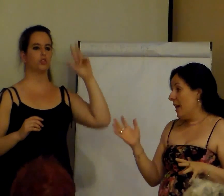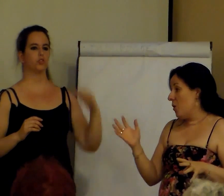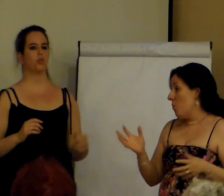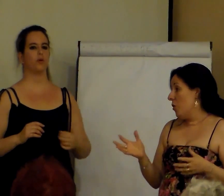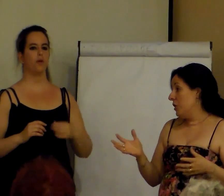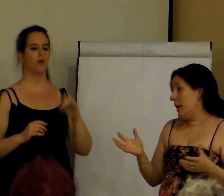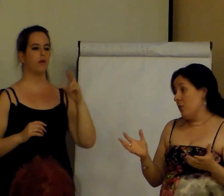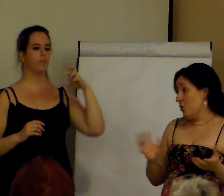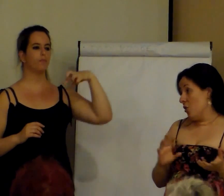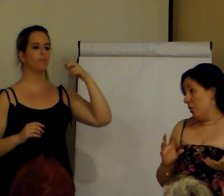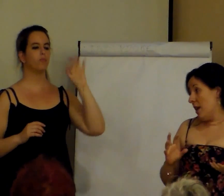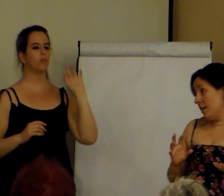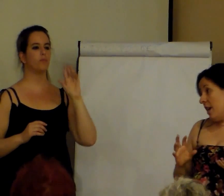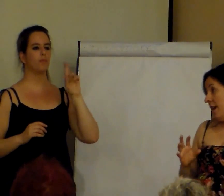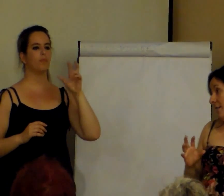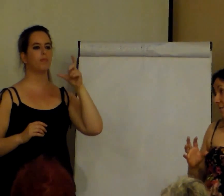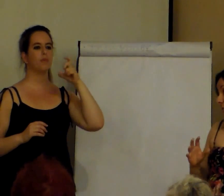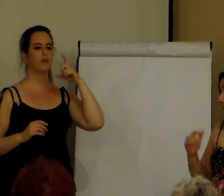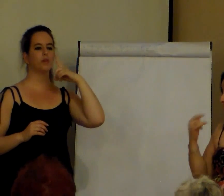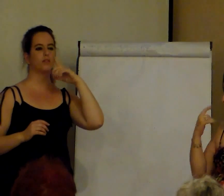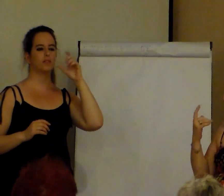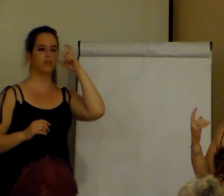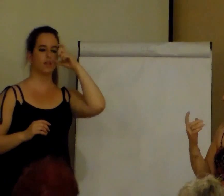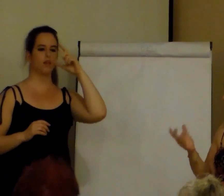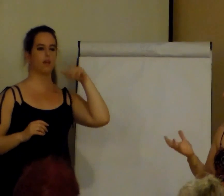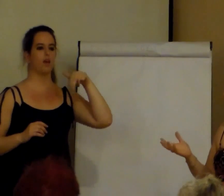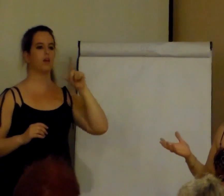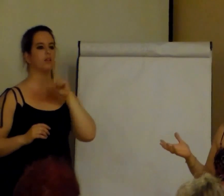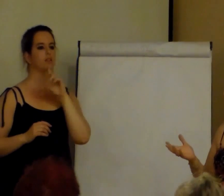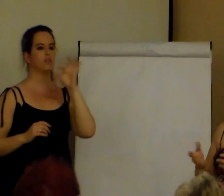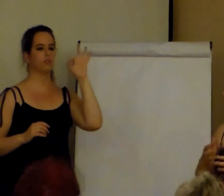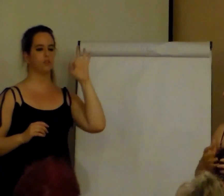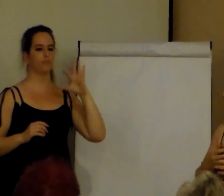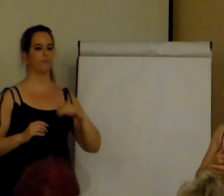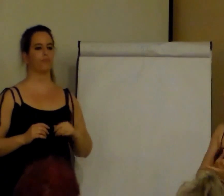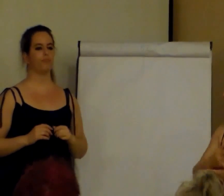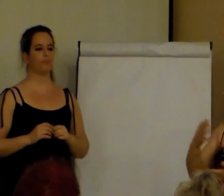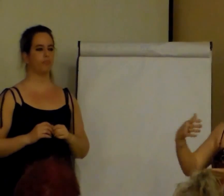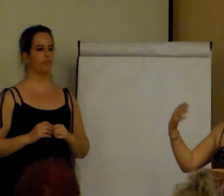listado muy raras, como otras que no son tan raras, digamos, de nombre, pero